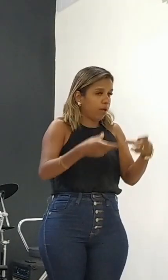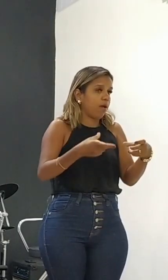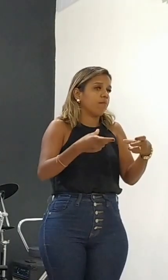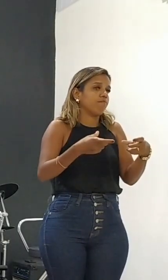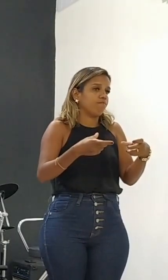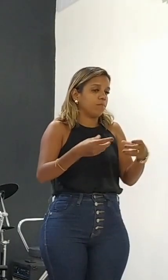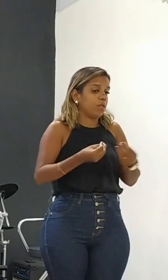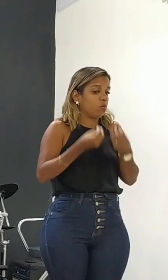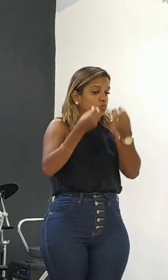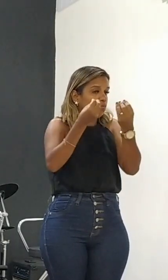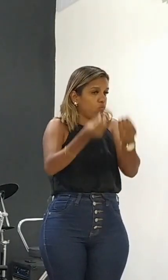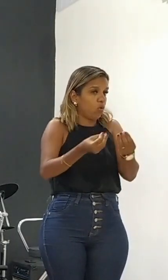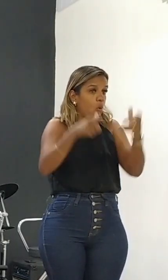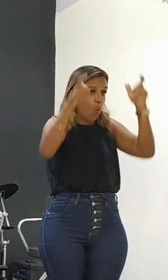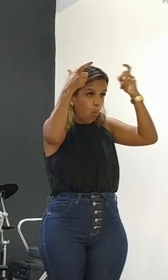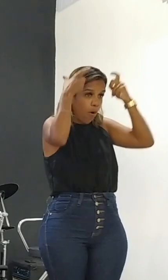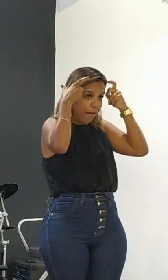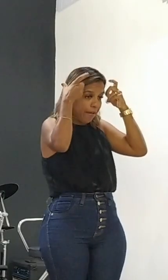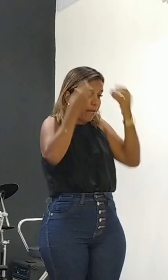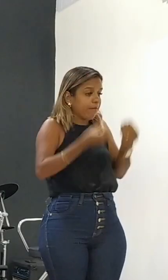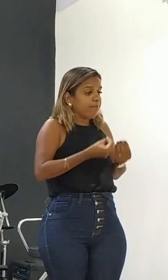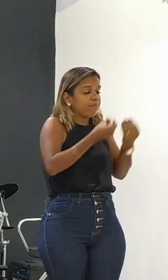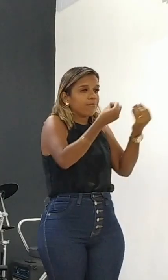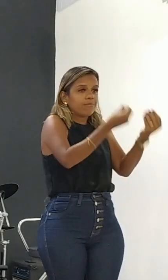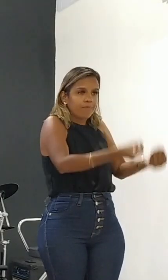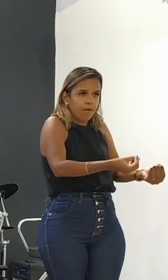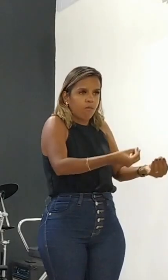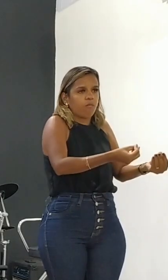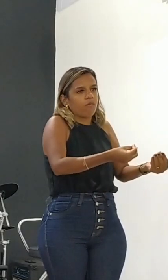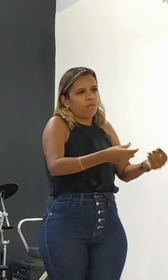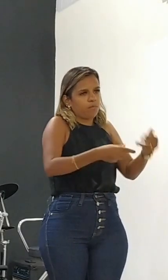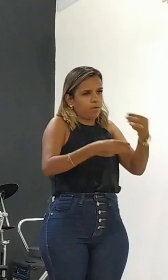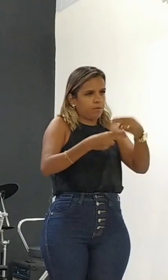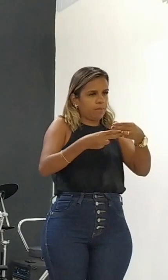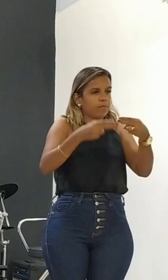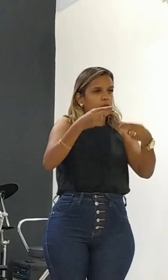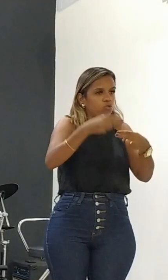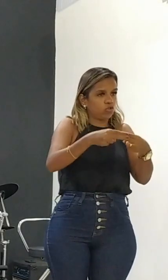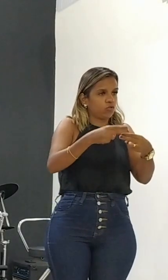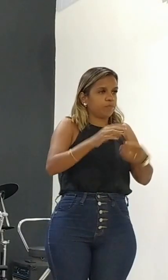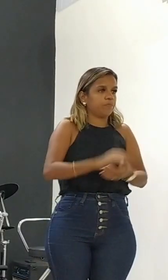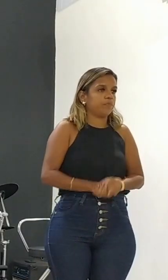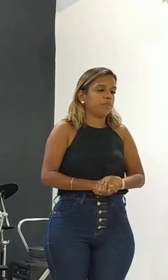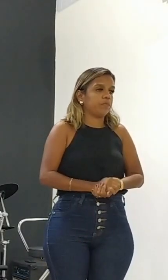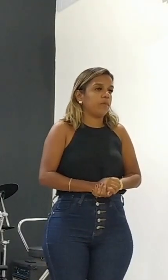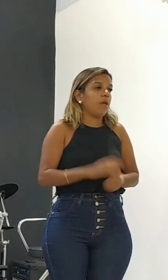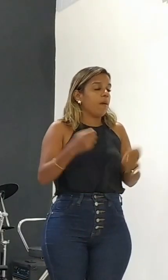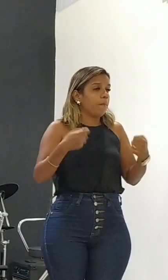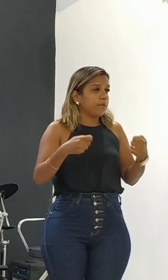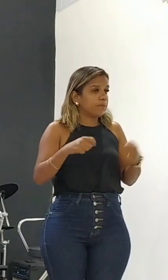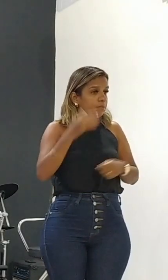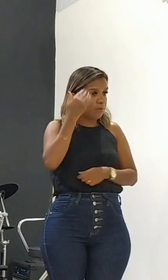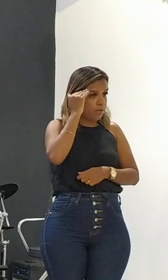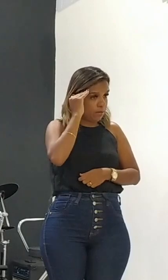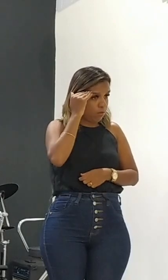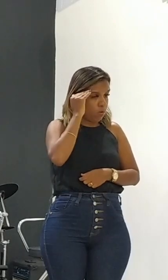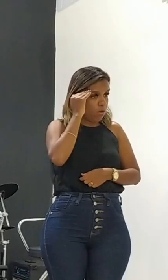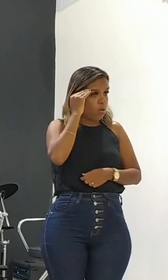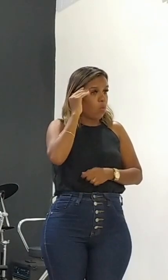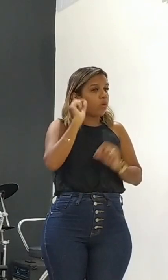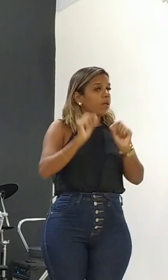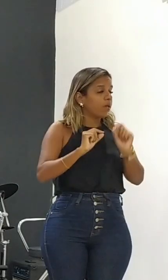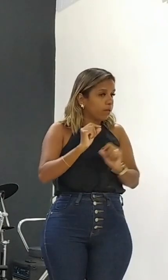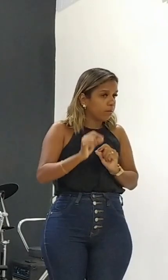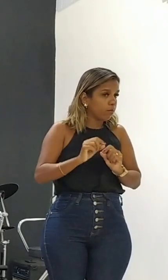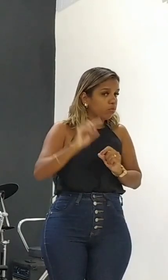para ele. O rei deu para ele. Aleluia. E nós, né, precisamos entender que quando Deus nos dá uma missão,